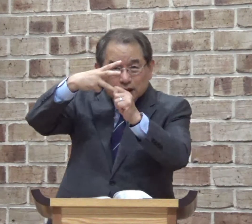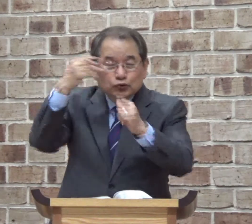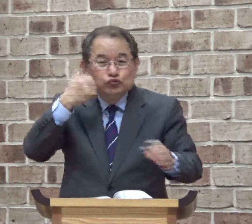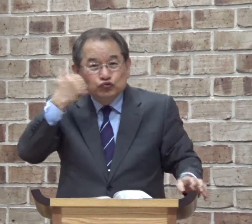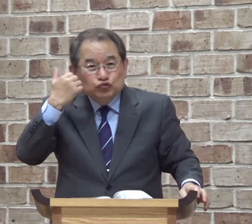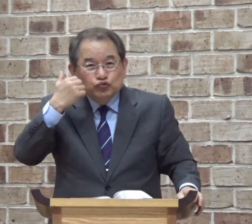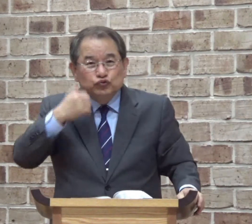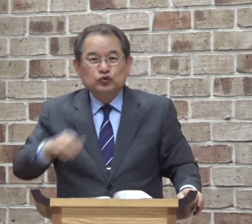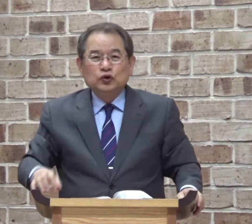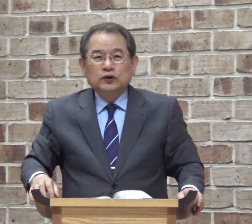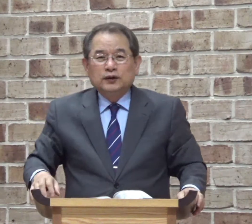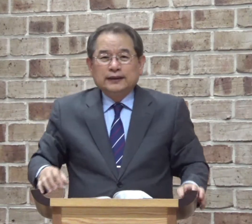그는 백부장입니다.